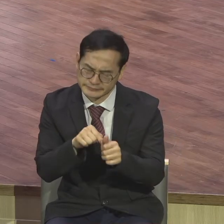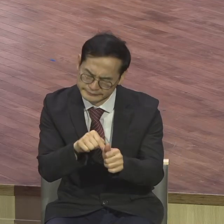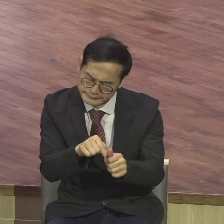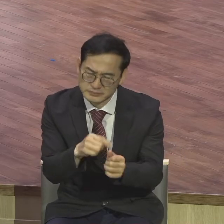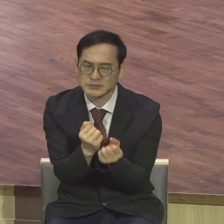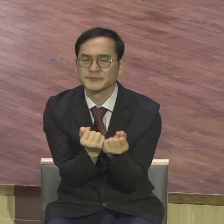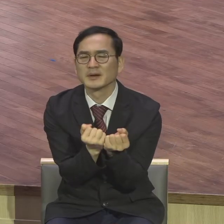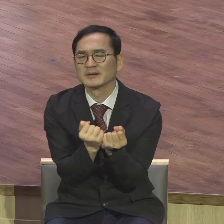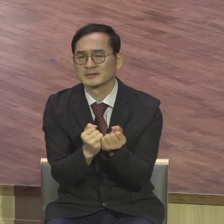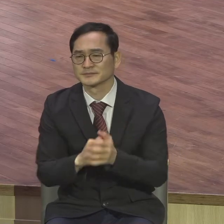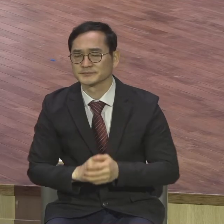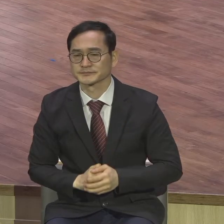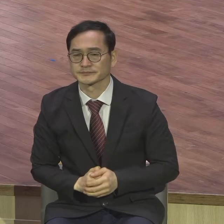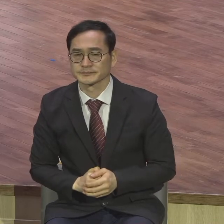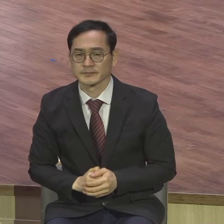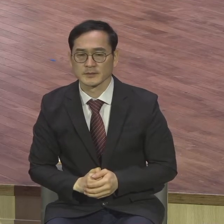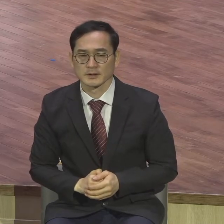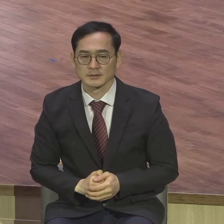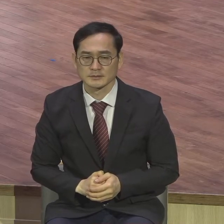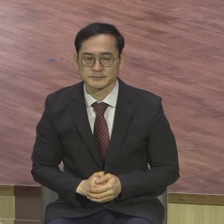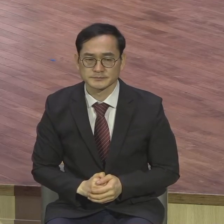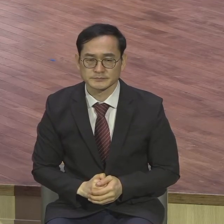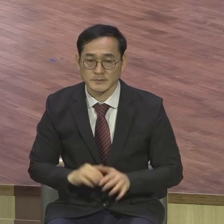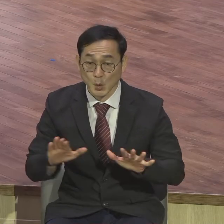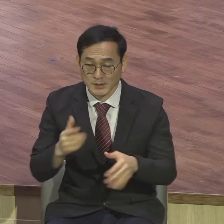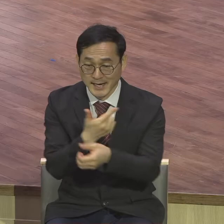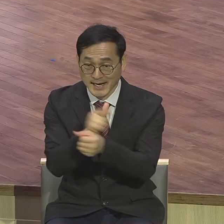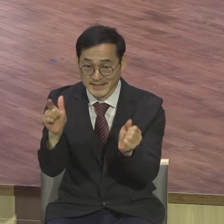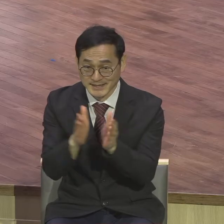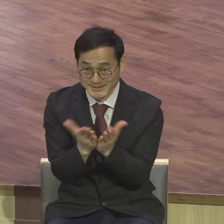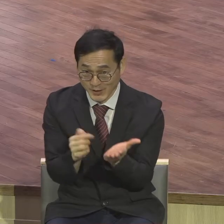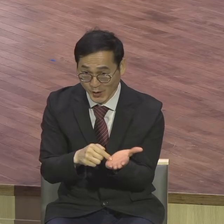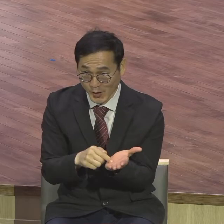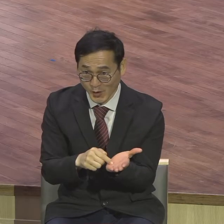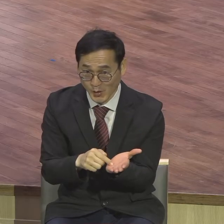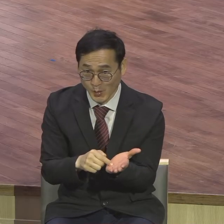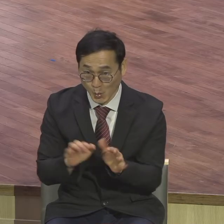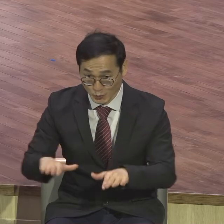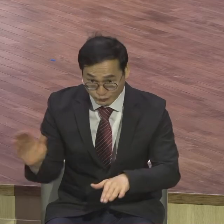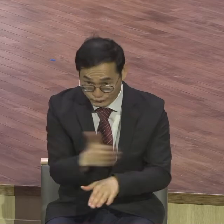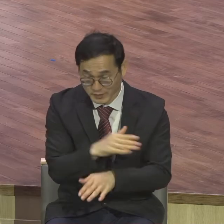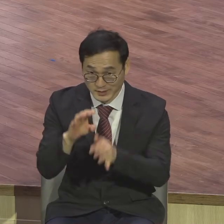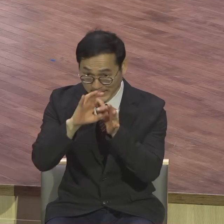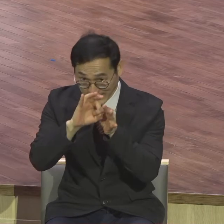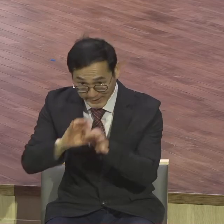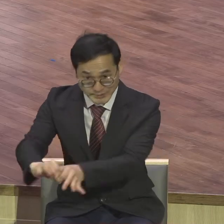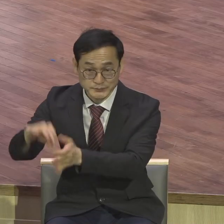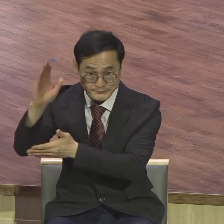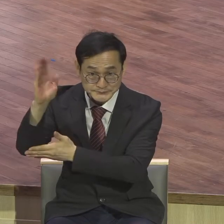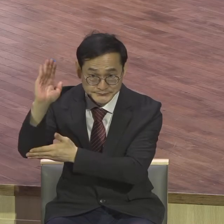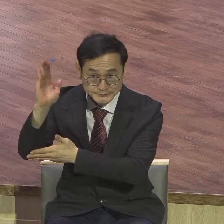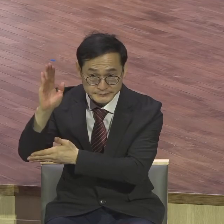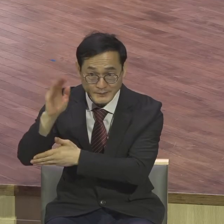영계모드 성도들 오늘부터 시작되는 이 갈라디아서 강해를 통해서 사도 바울이